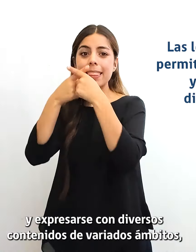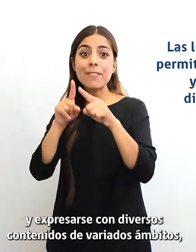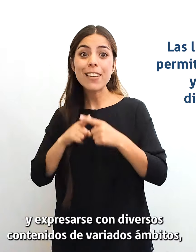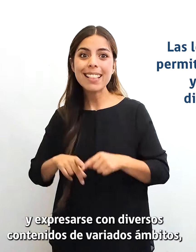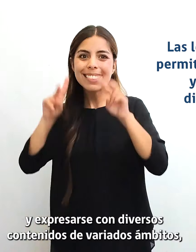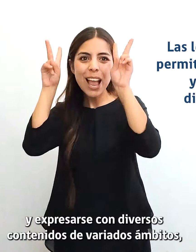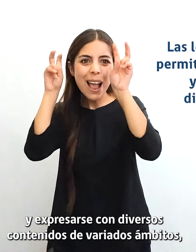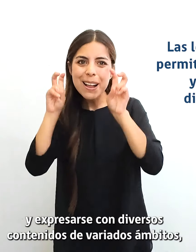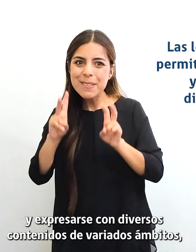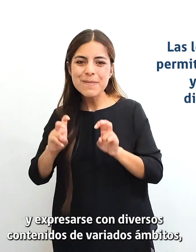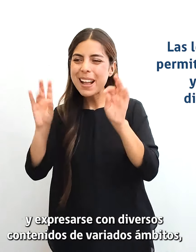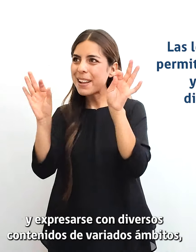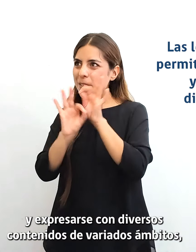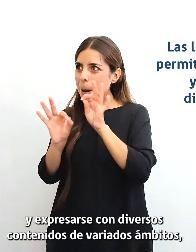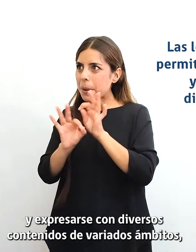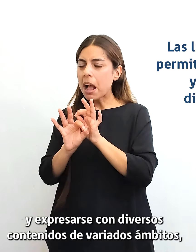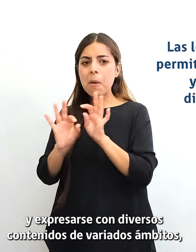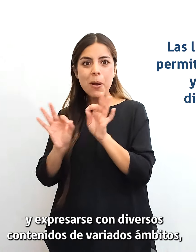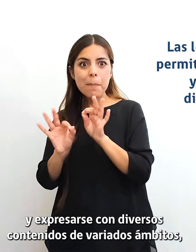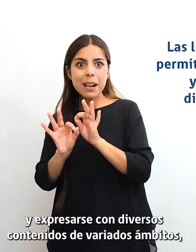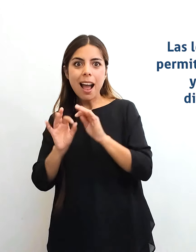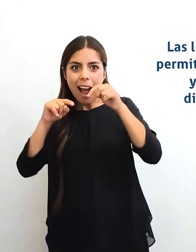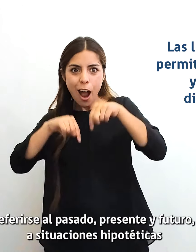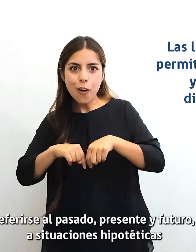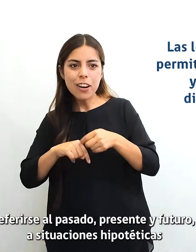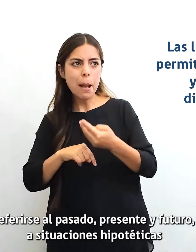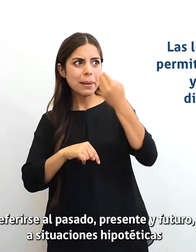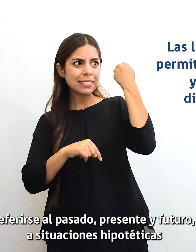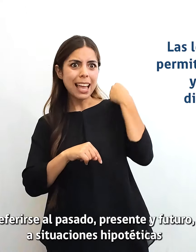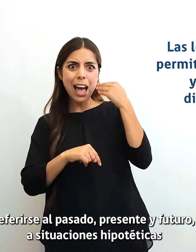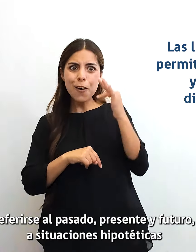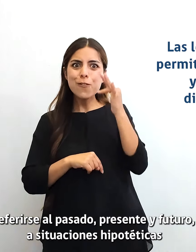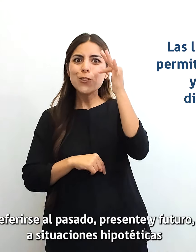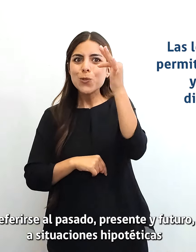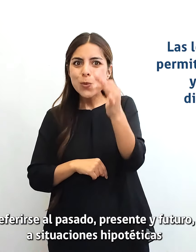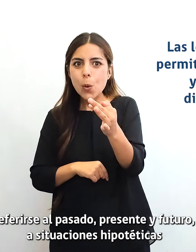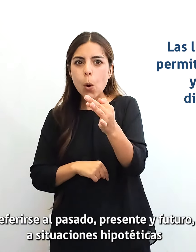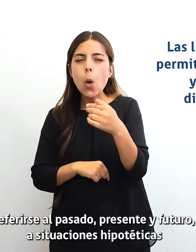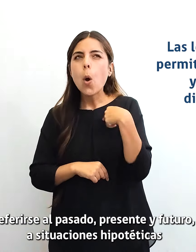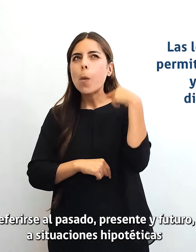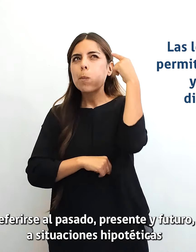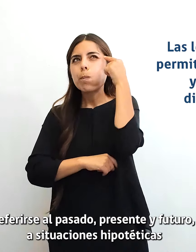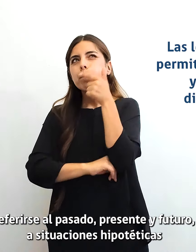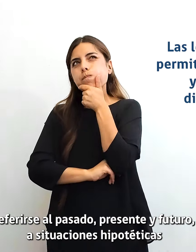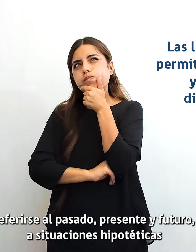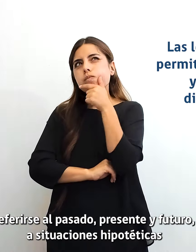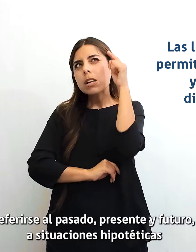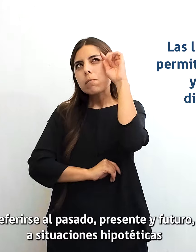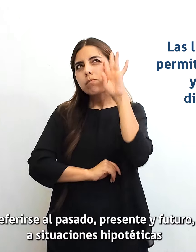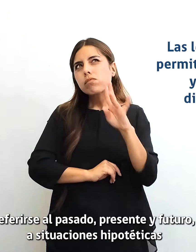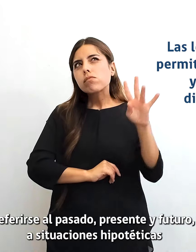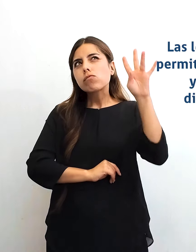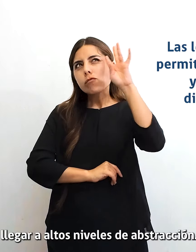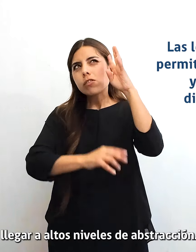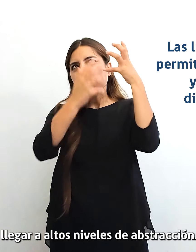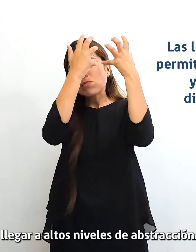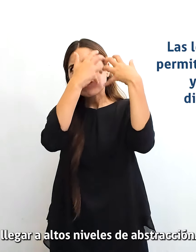expresarse con diversos contenidos de variados ámbitos, referirse al pasado, presente y futuro, a situaciones hipotéticas y llegar a